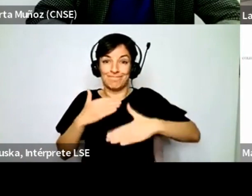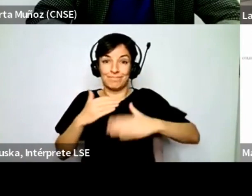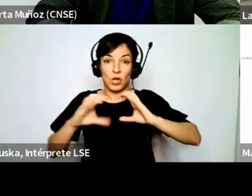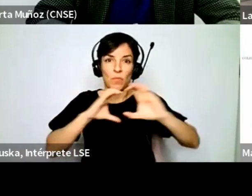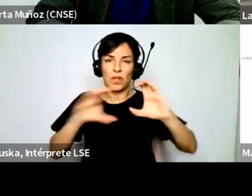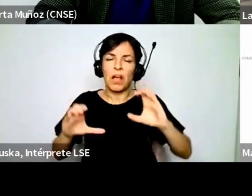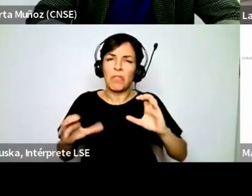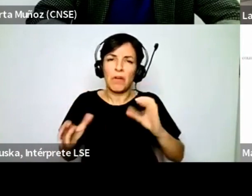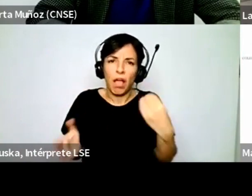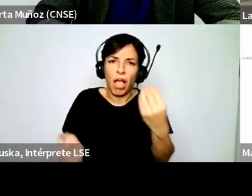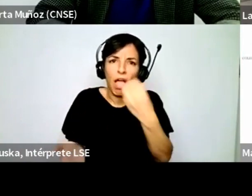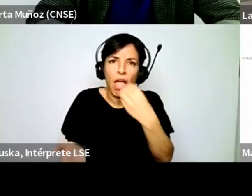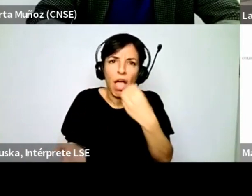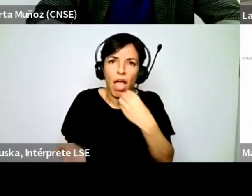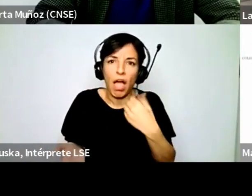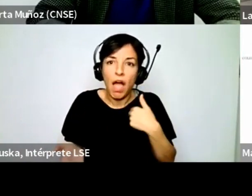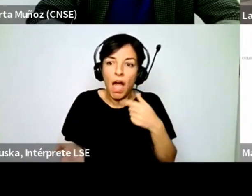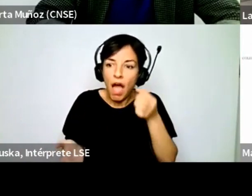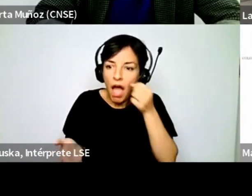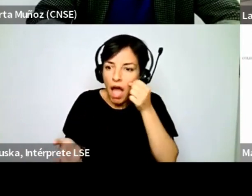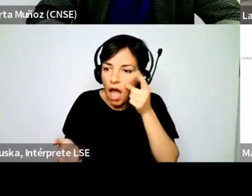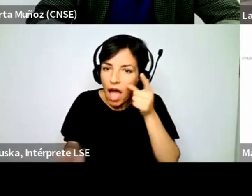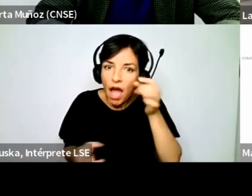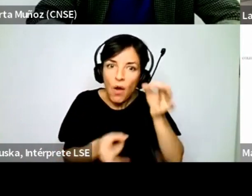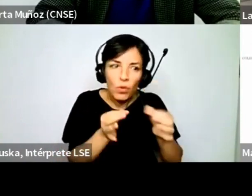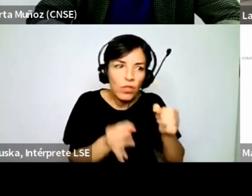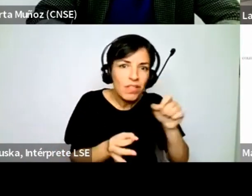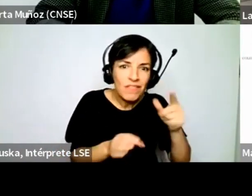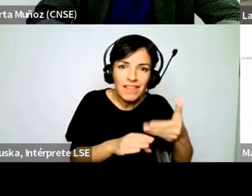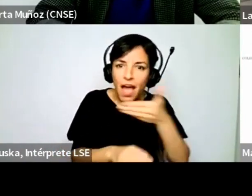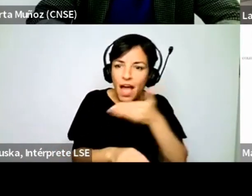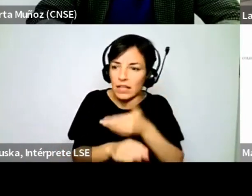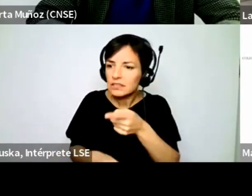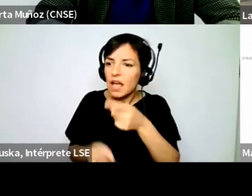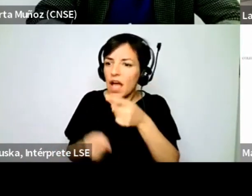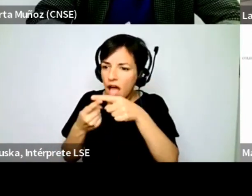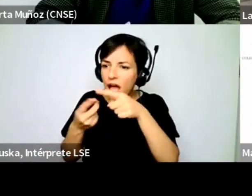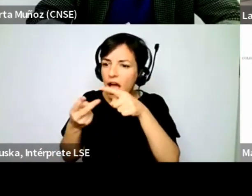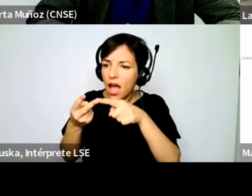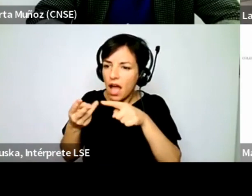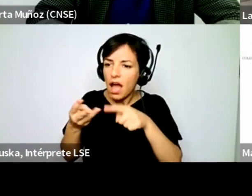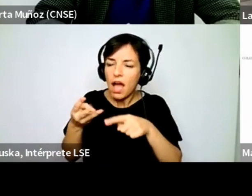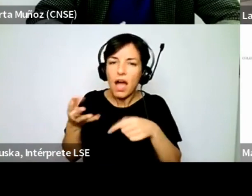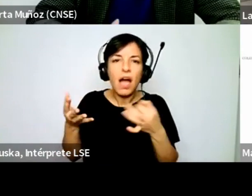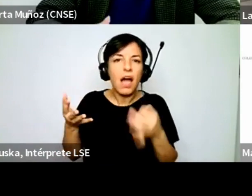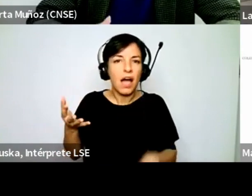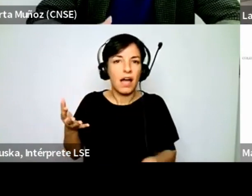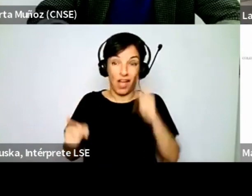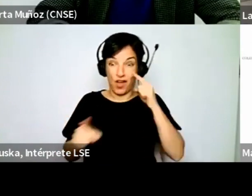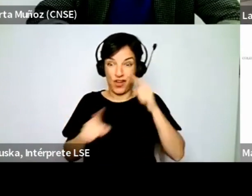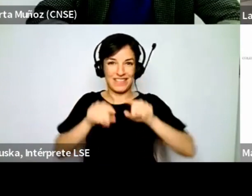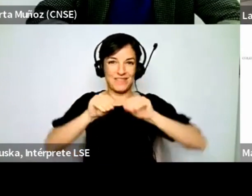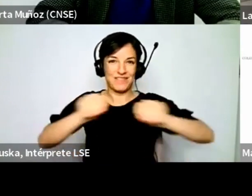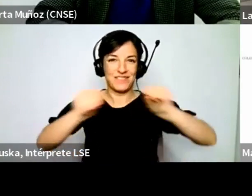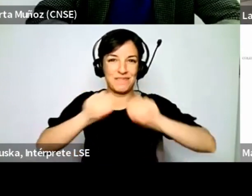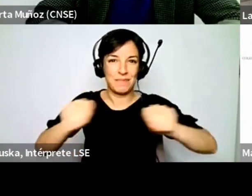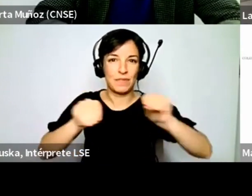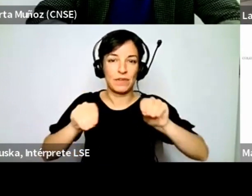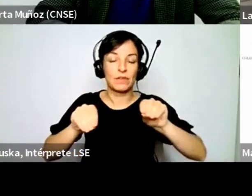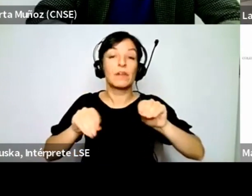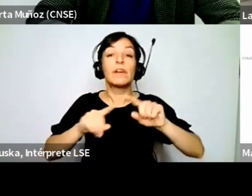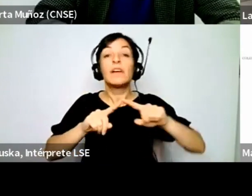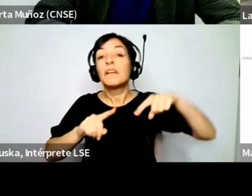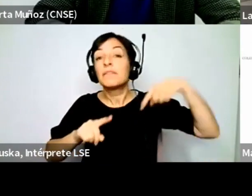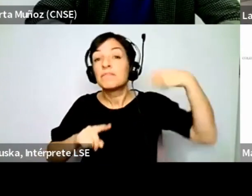comunicación, descubrir esa posibilidad que es el objetivo de esta jornada, y a partir de ahí, si desde el Colegio